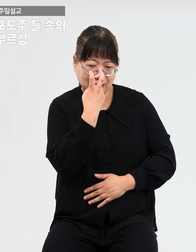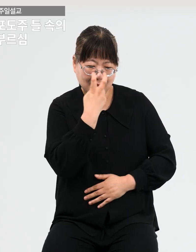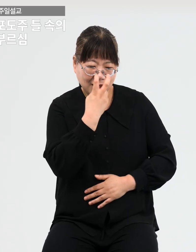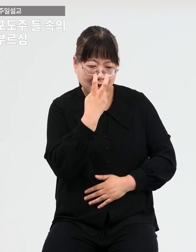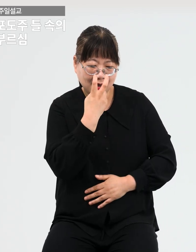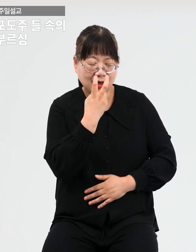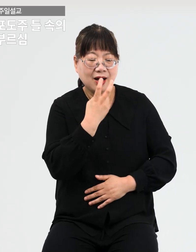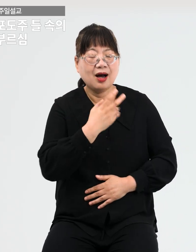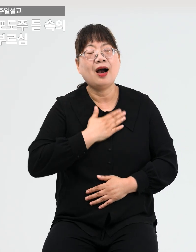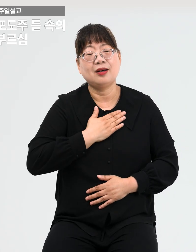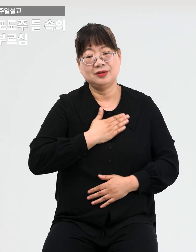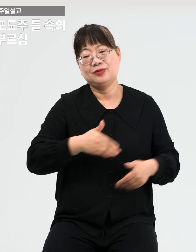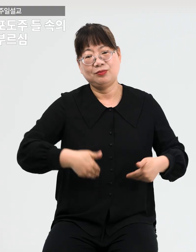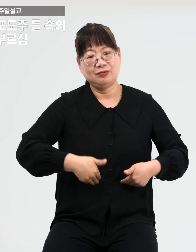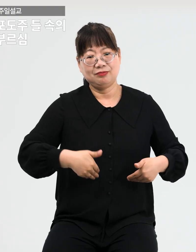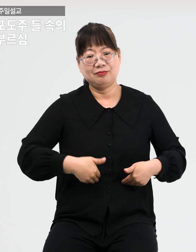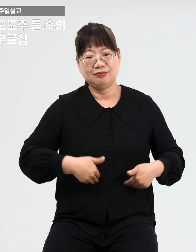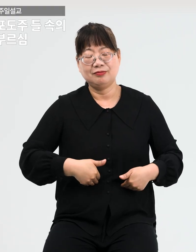돼요.